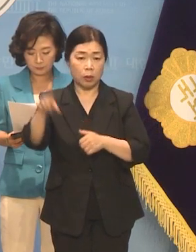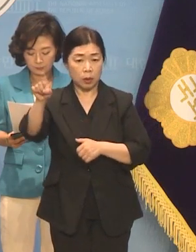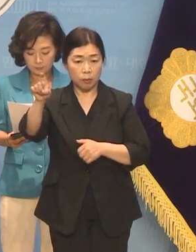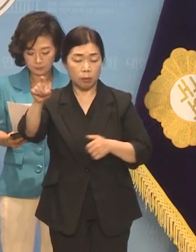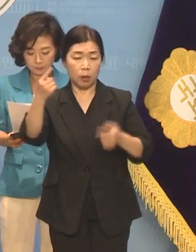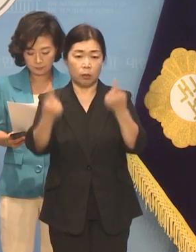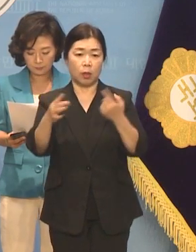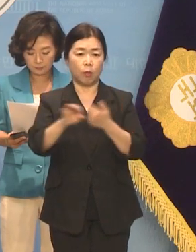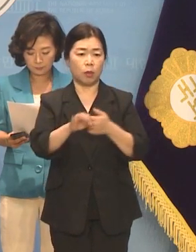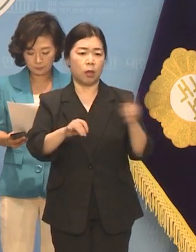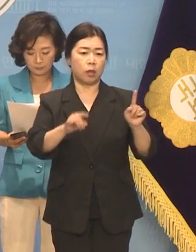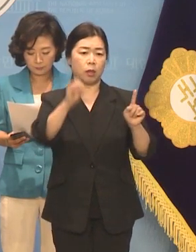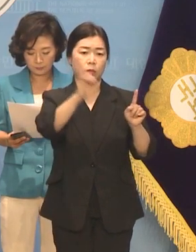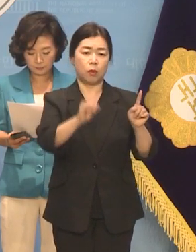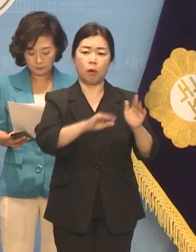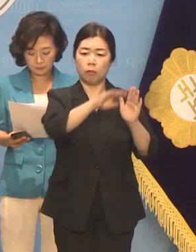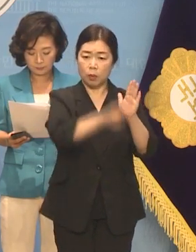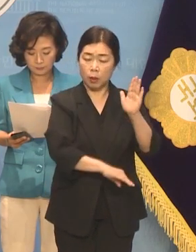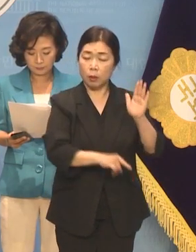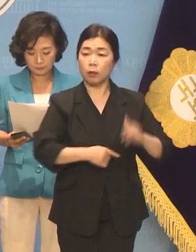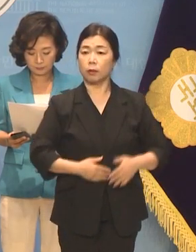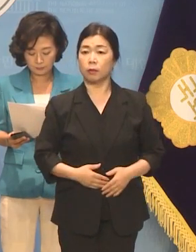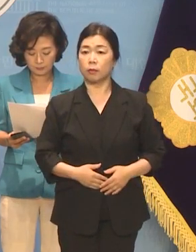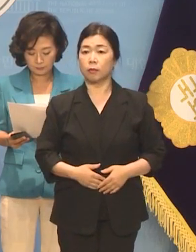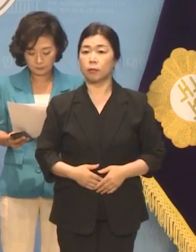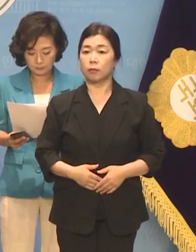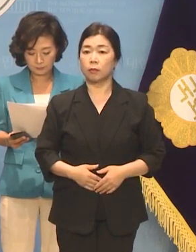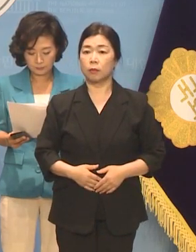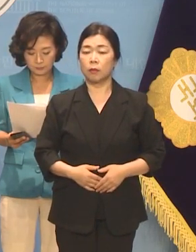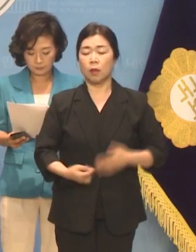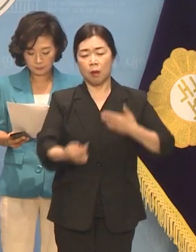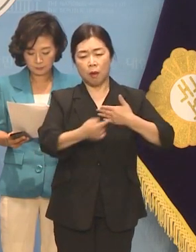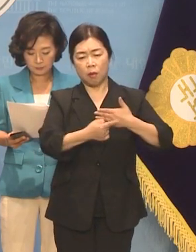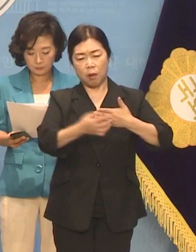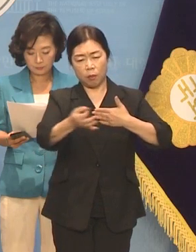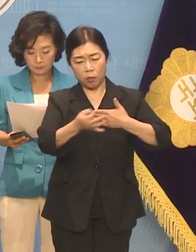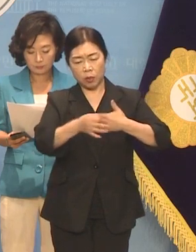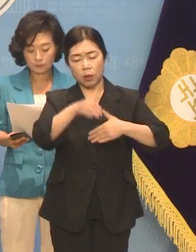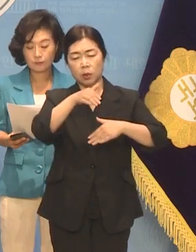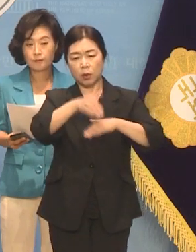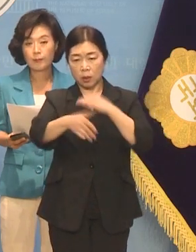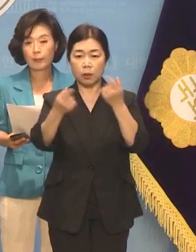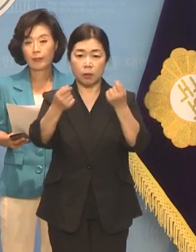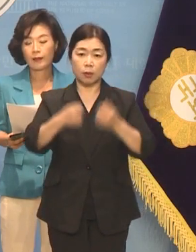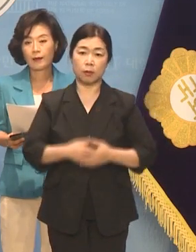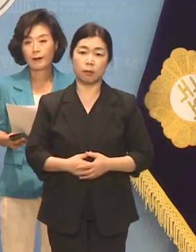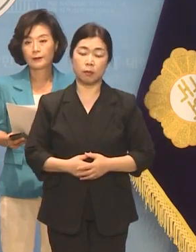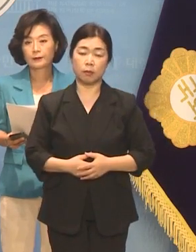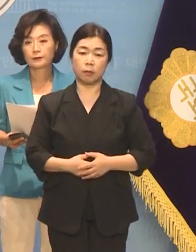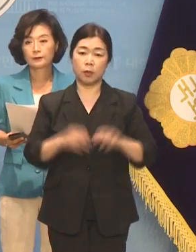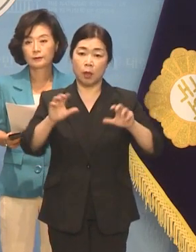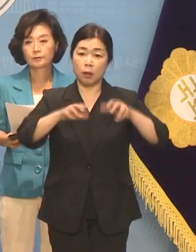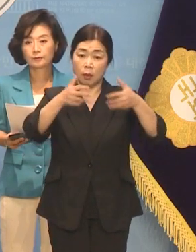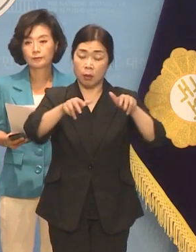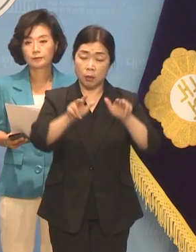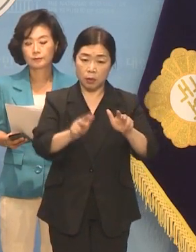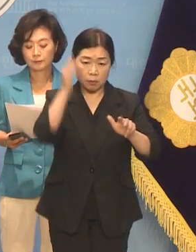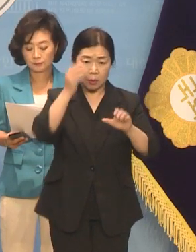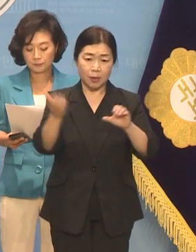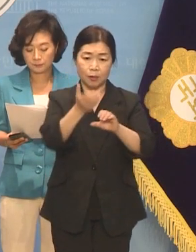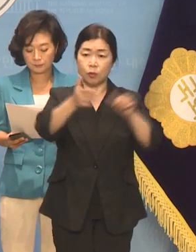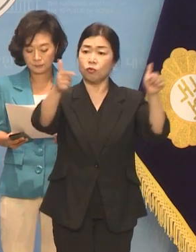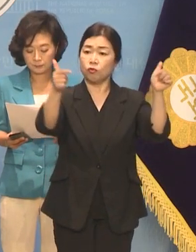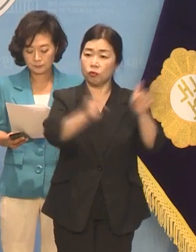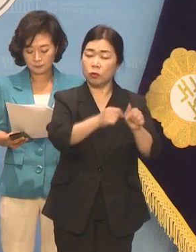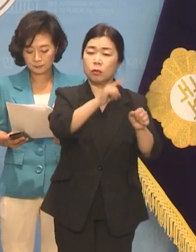대비 1%에도 못 미친다. 그야말로 보여주기식 쇼에 불과하다. 세계는 지금 탄소 배출을 감축하기